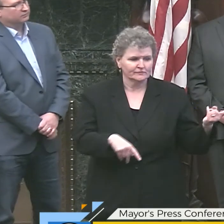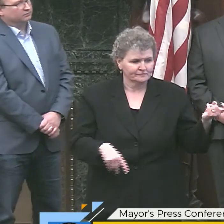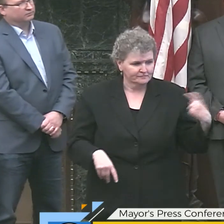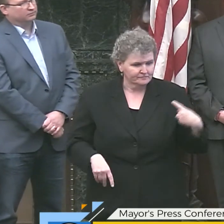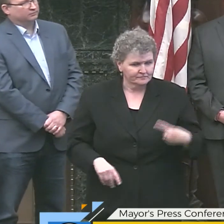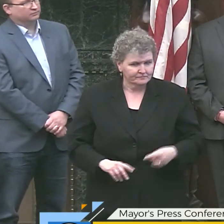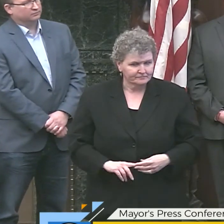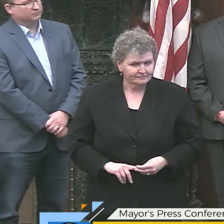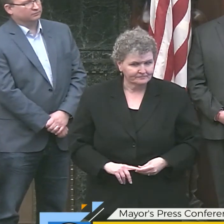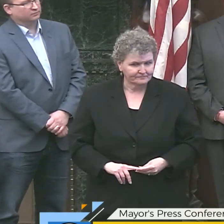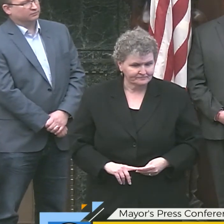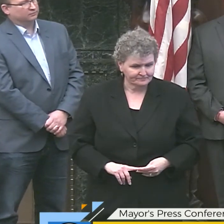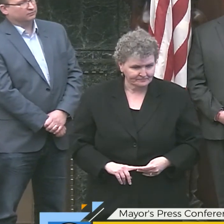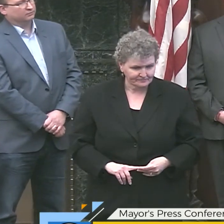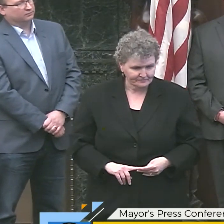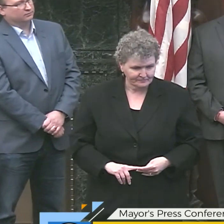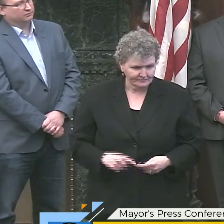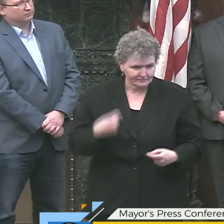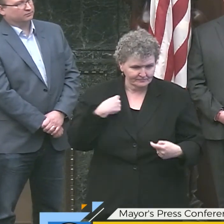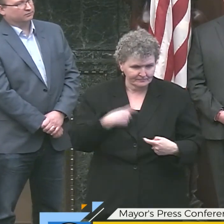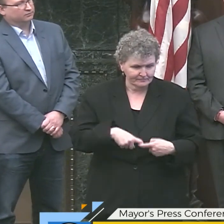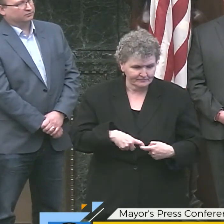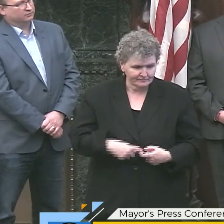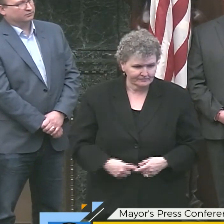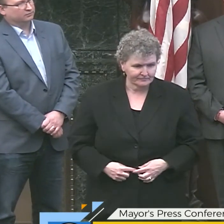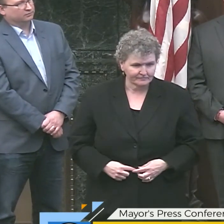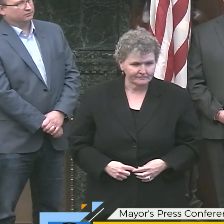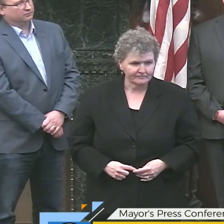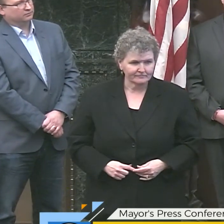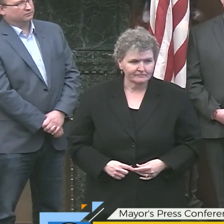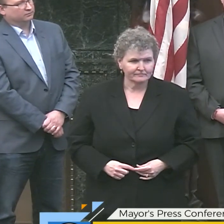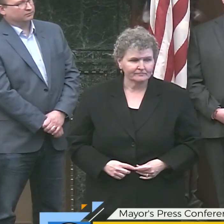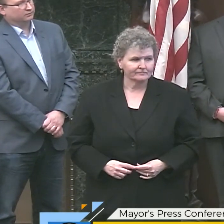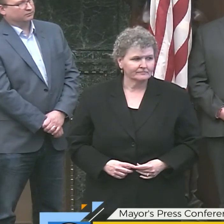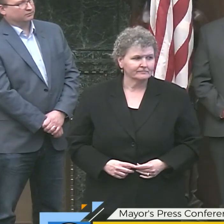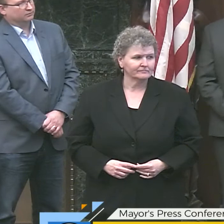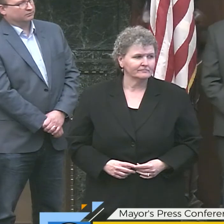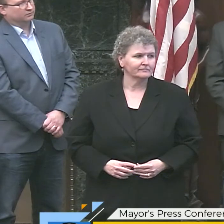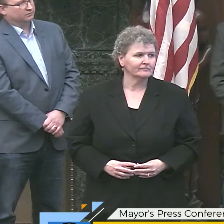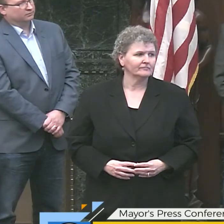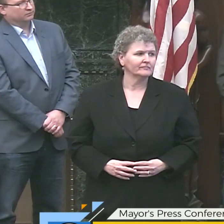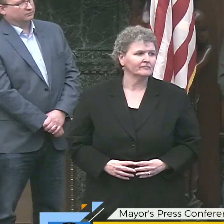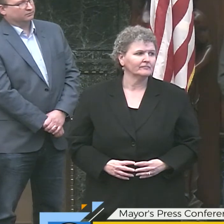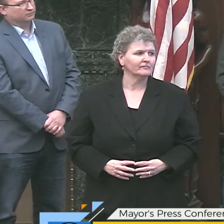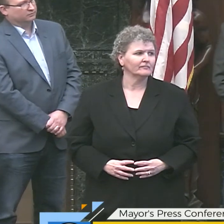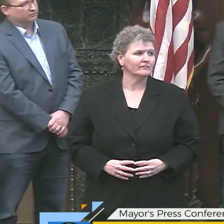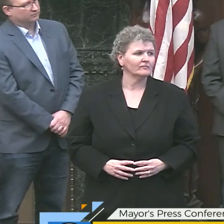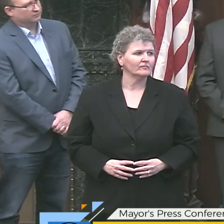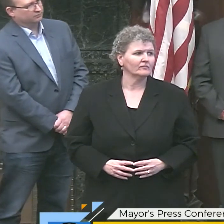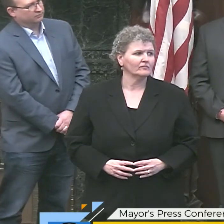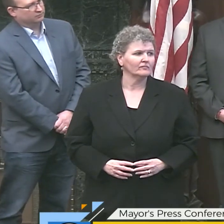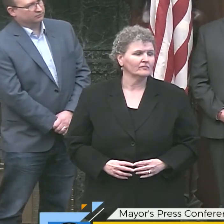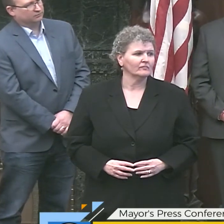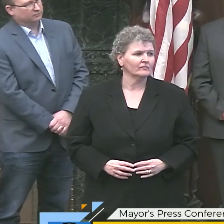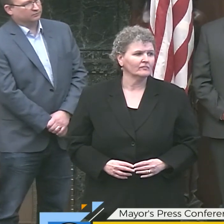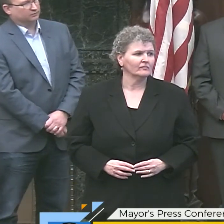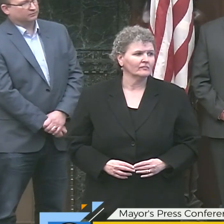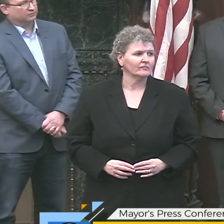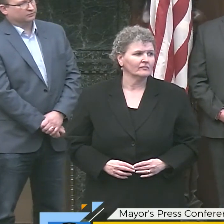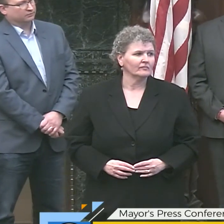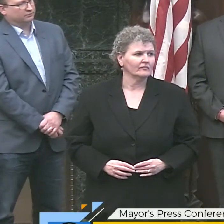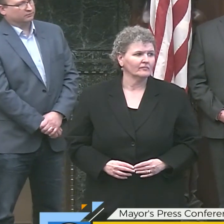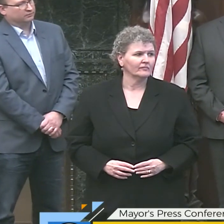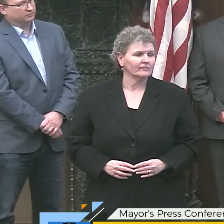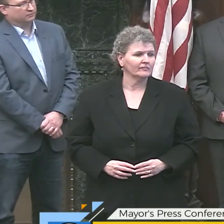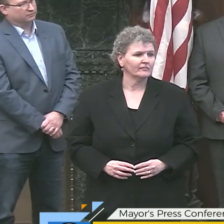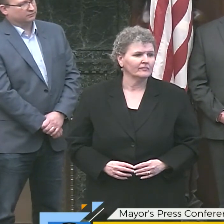Esta mañana estábamos en Kensington y hay muchos indigentes en la calle. Sabemos que hay